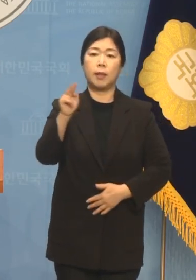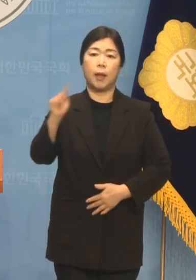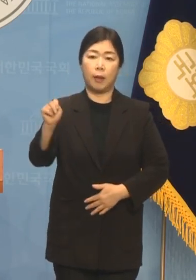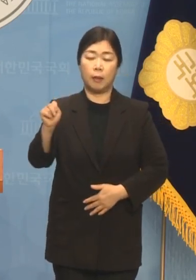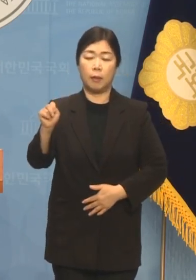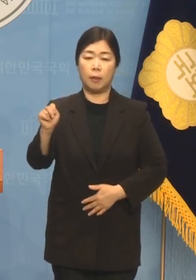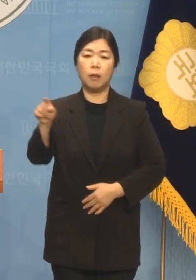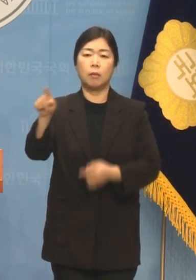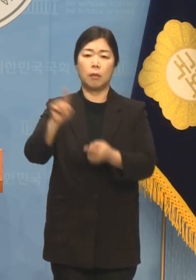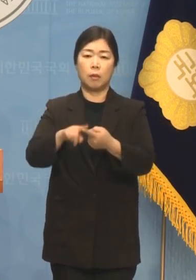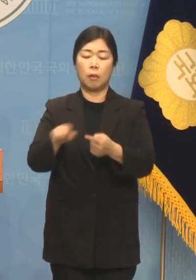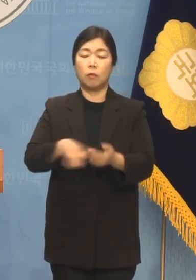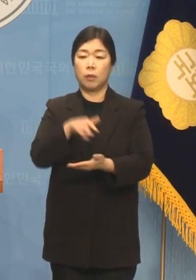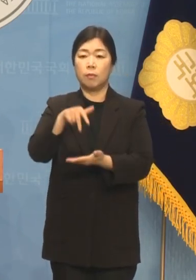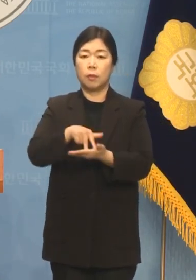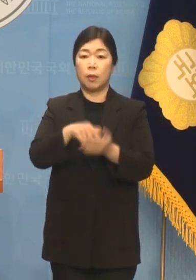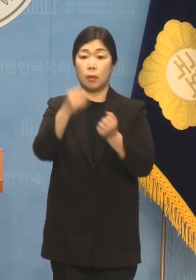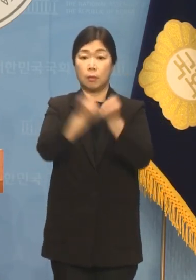성명서 발표하도록 하겠습니다.